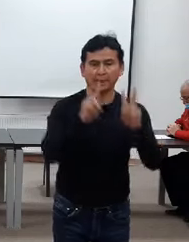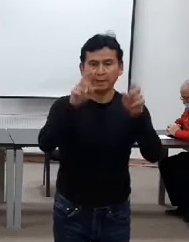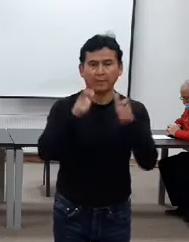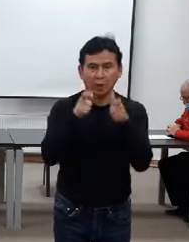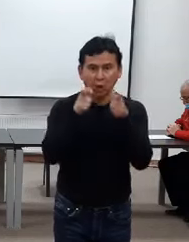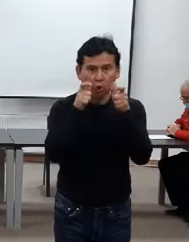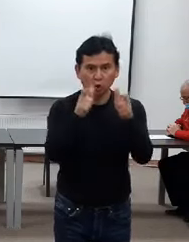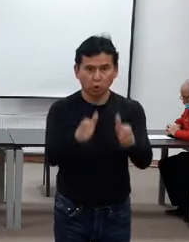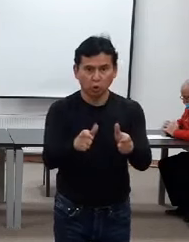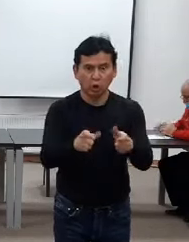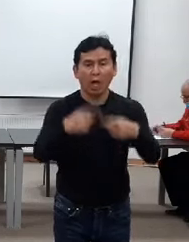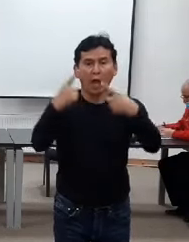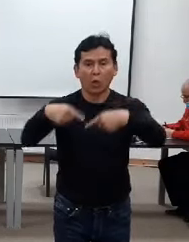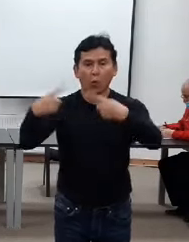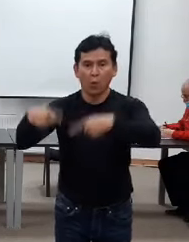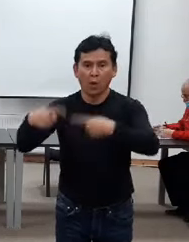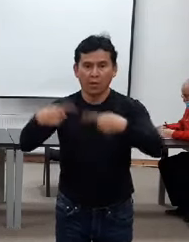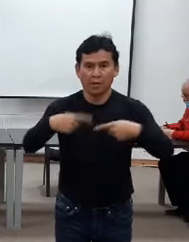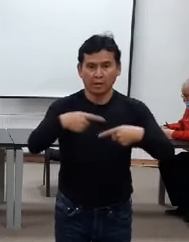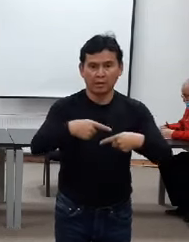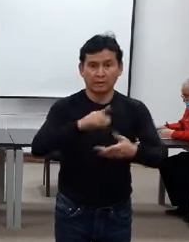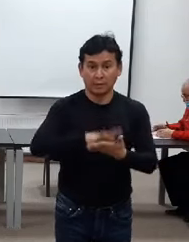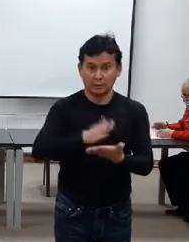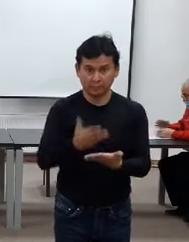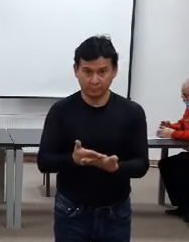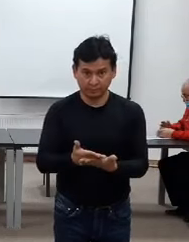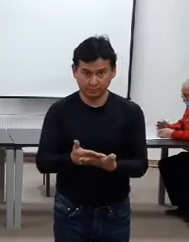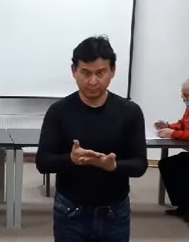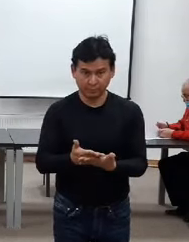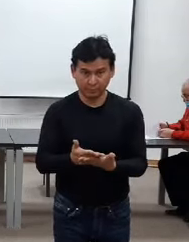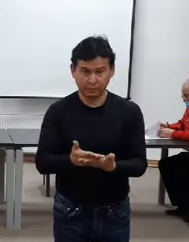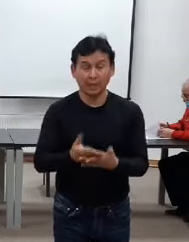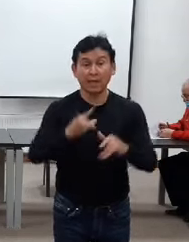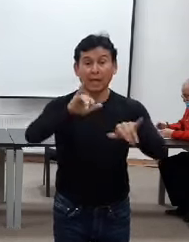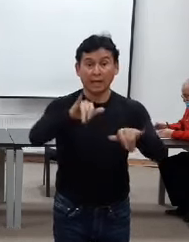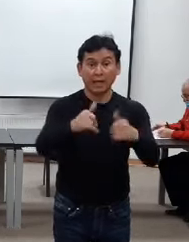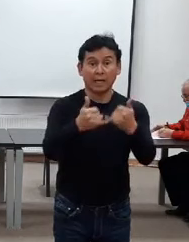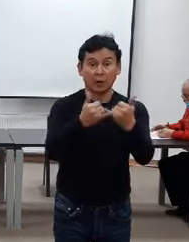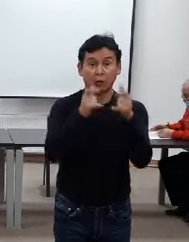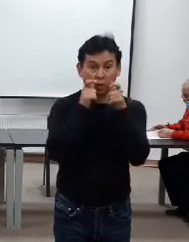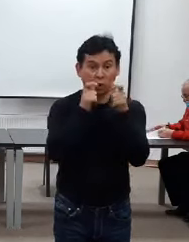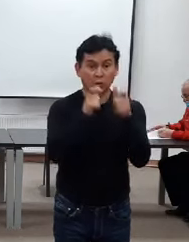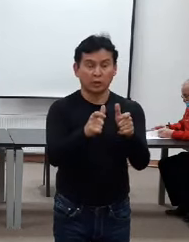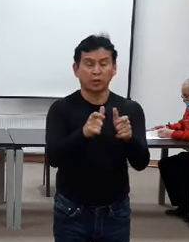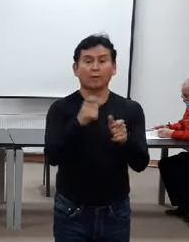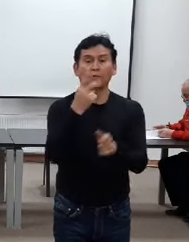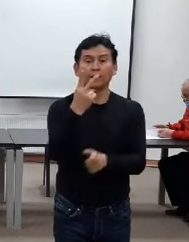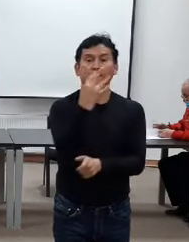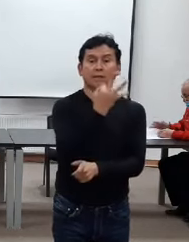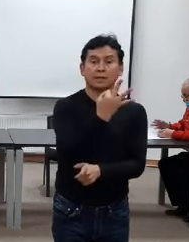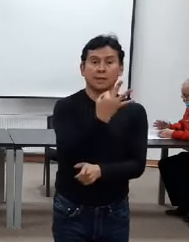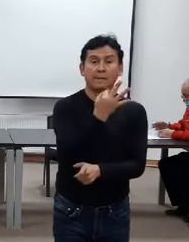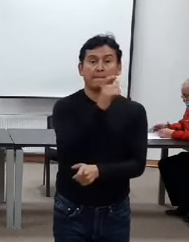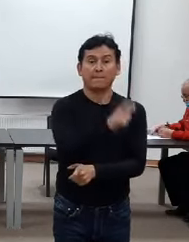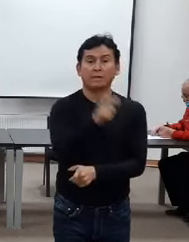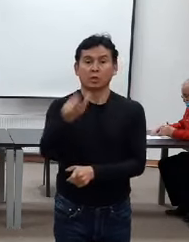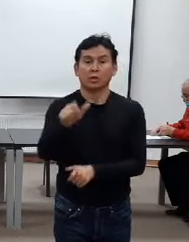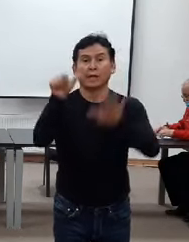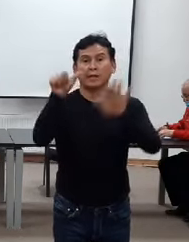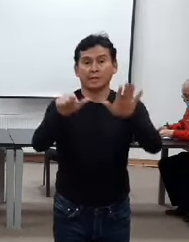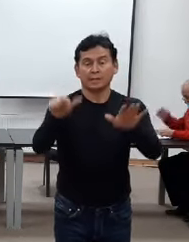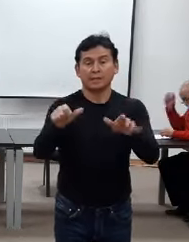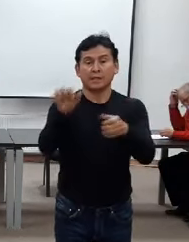en las aduanas sanitarias desplegadas, tuvimos que en la Junta se controlaron a 23 personas y 16 vehículos. En